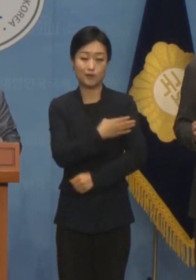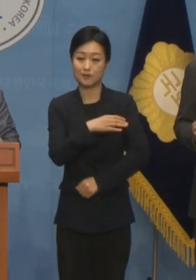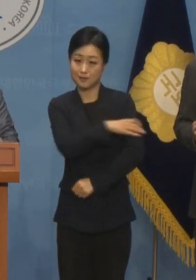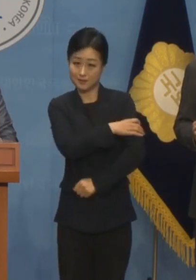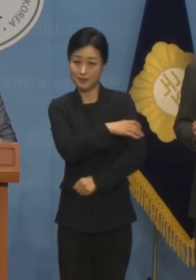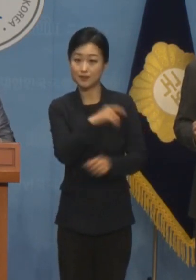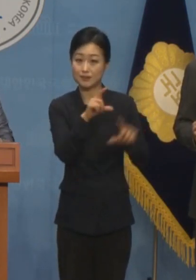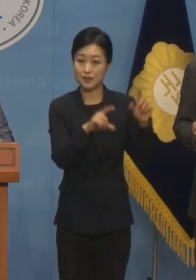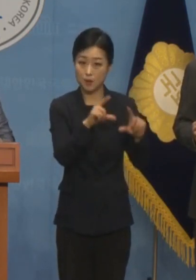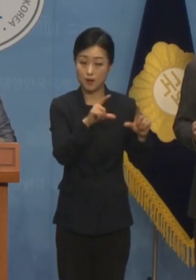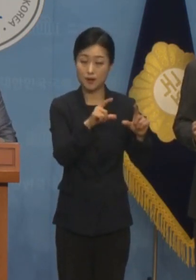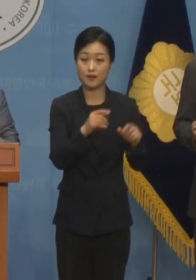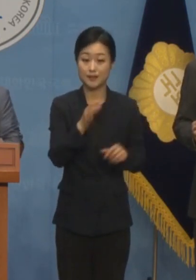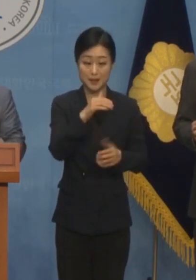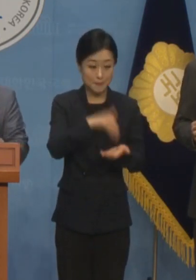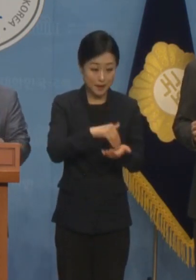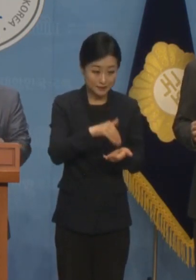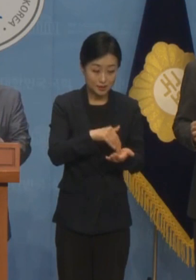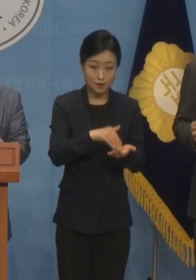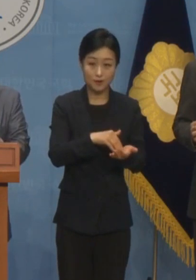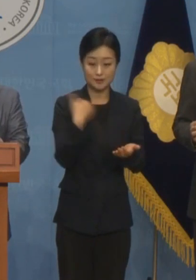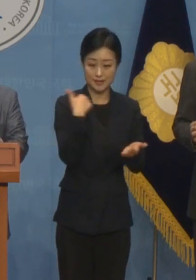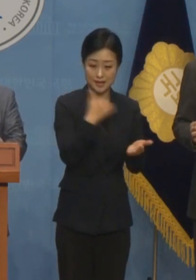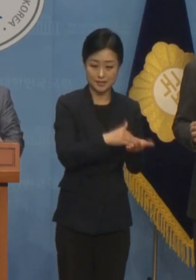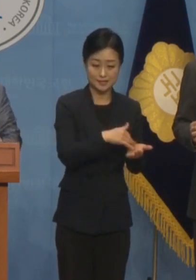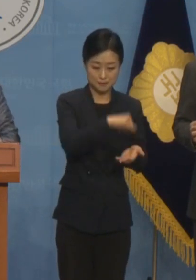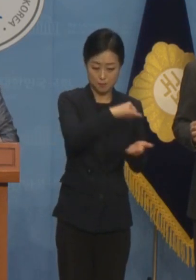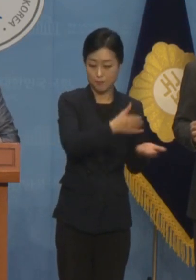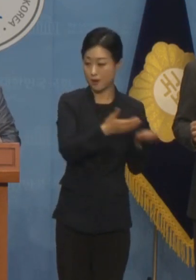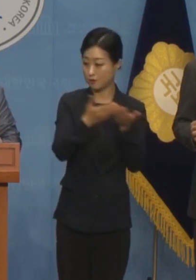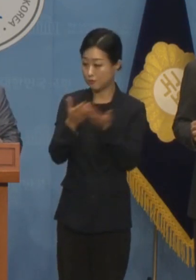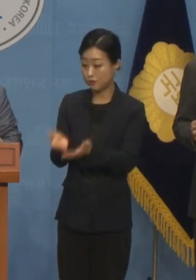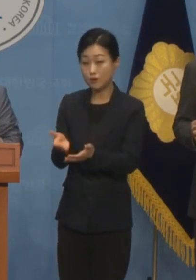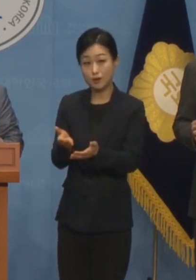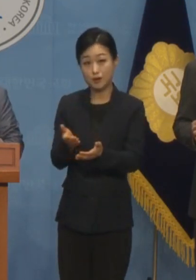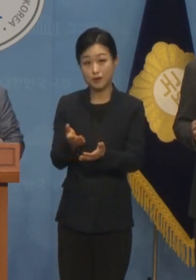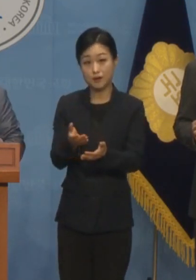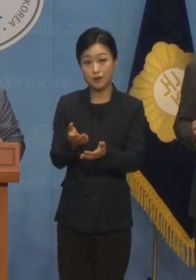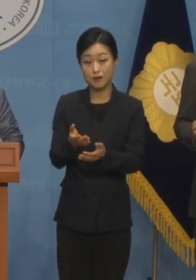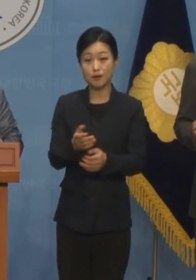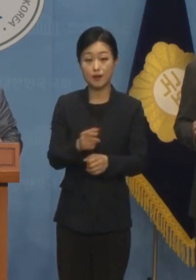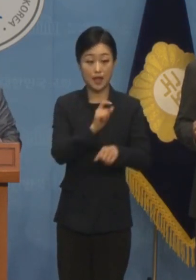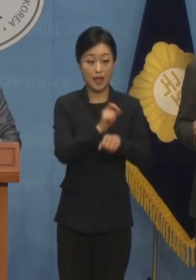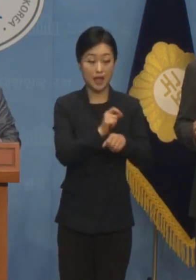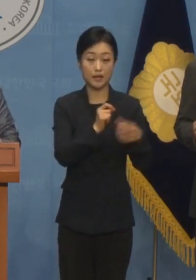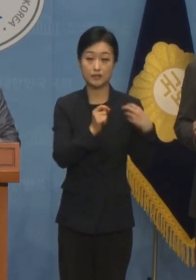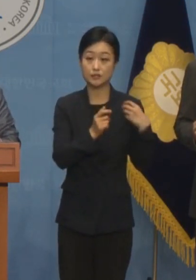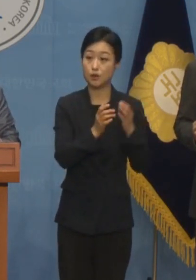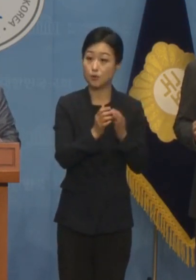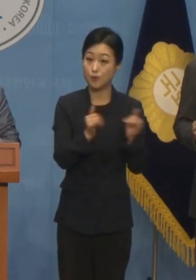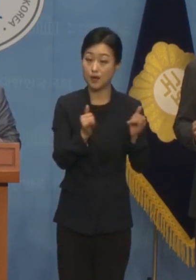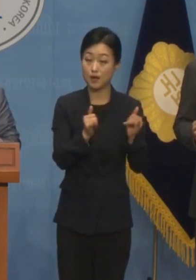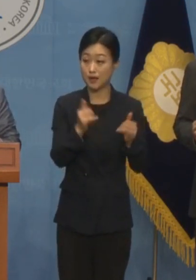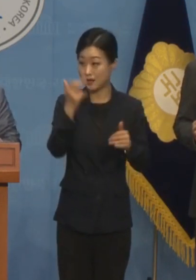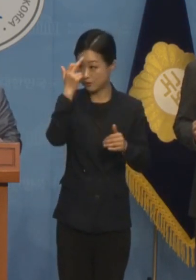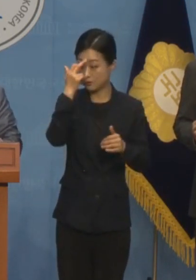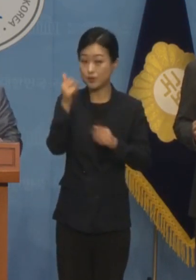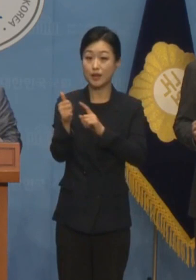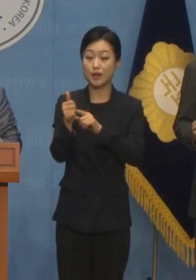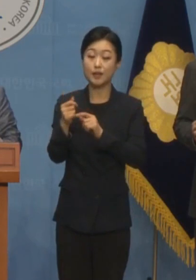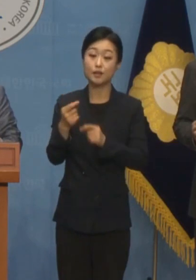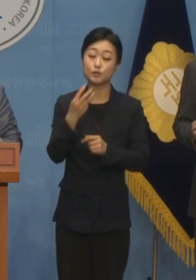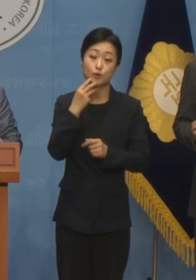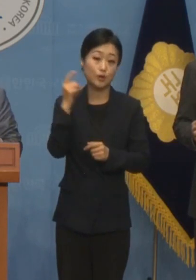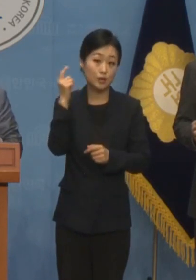있는데 뒤늦게라도 반성해서 반환 지시를 했다면 행정관들이 여러분 최재형 목사님이나 서울의